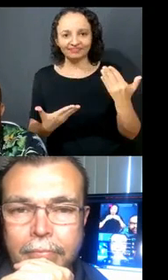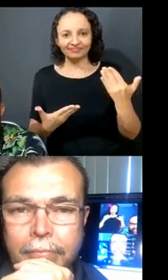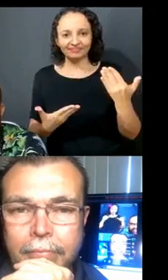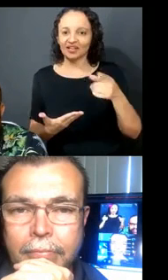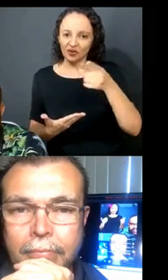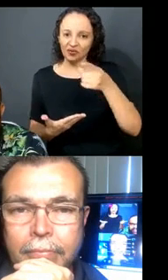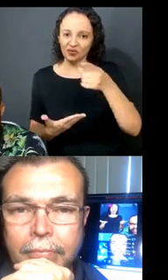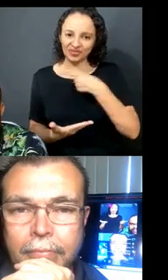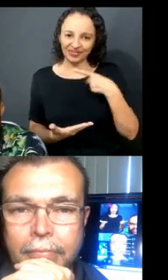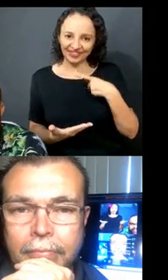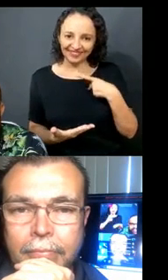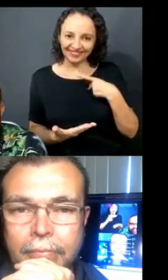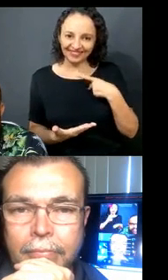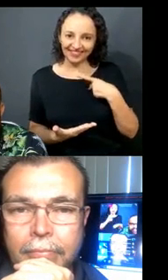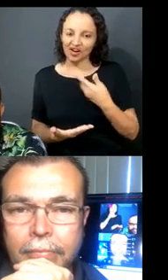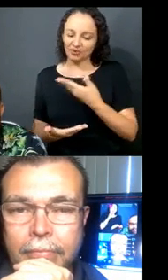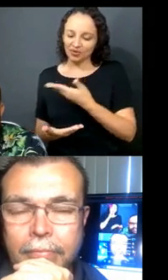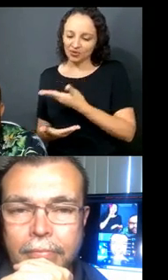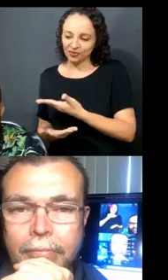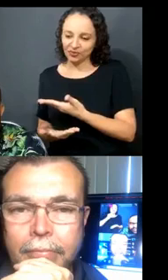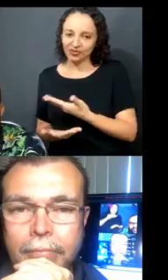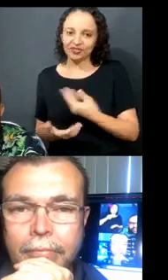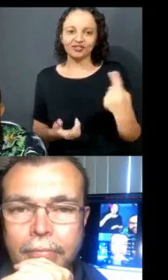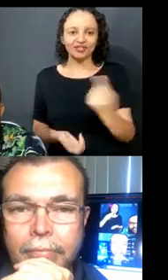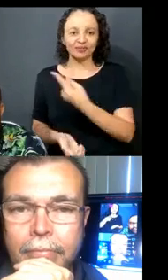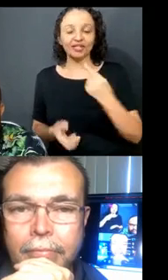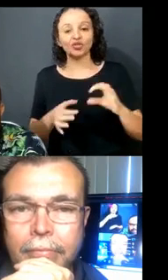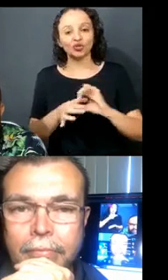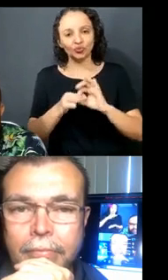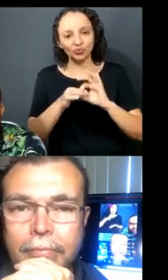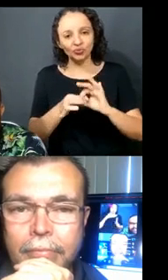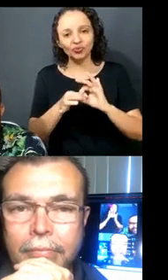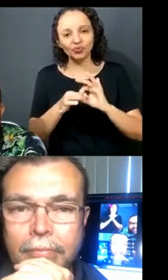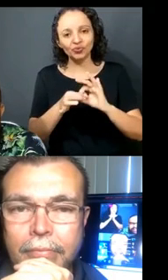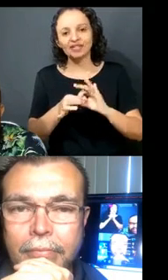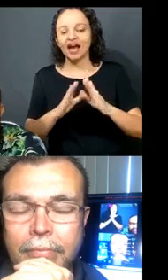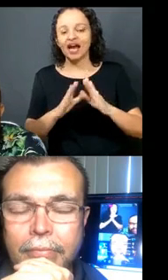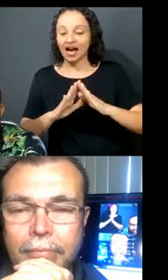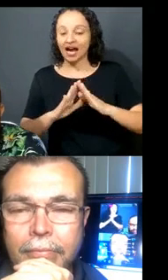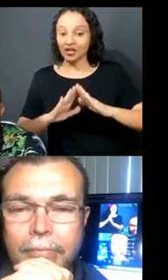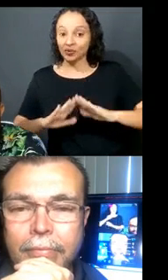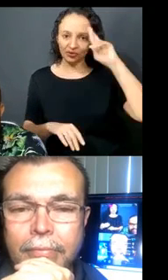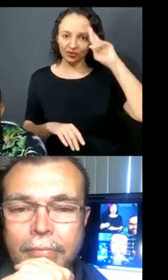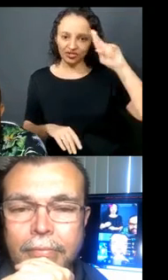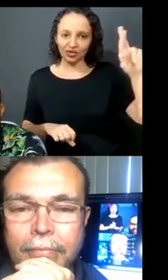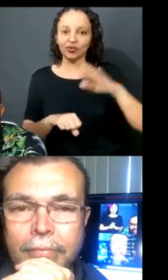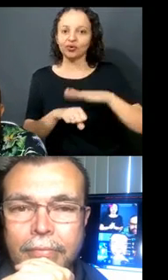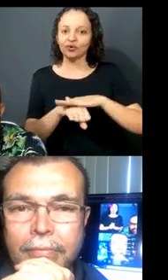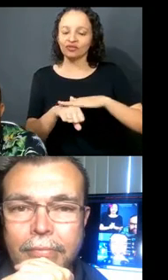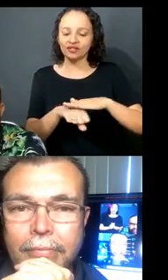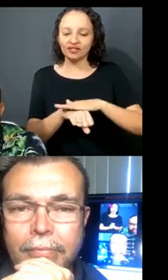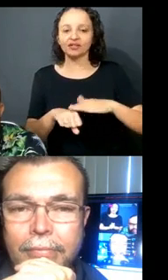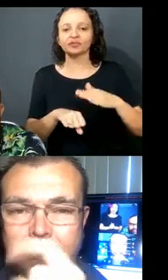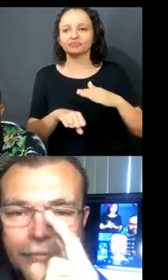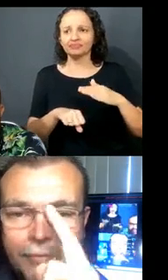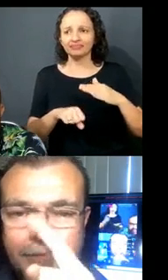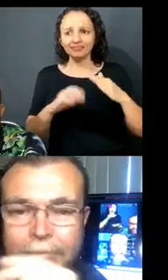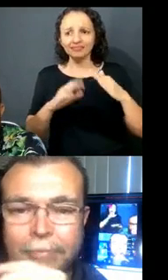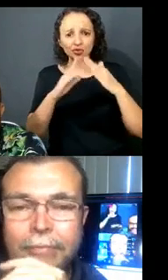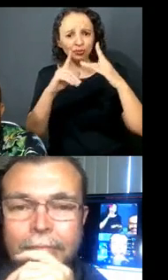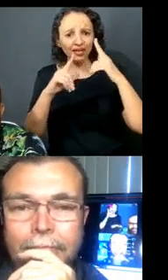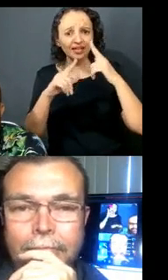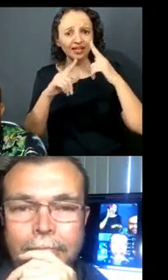agradecer ao pastor, meu esposo, que nós estamos aqui juntos, adorando ao nosso Senhor,